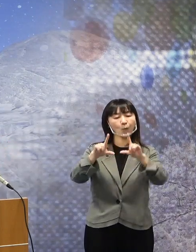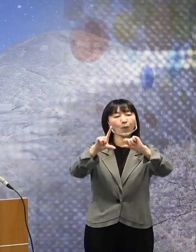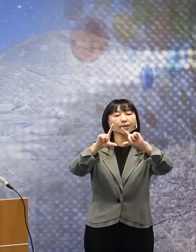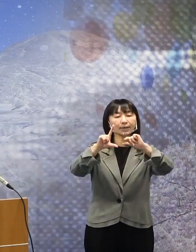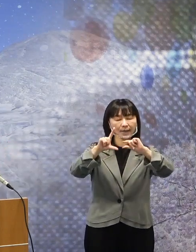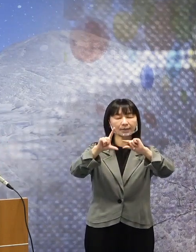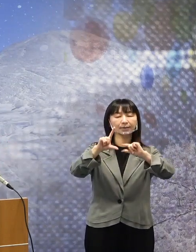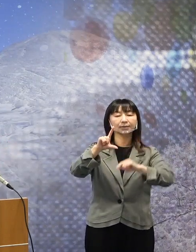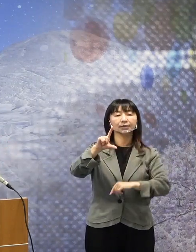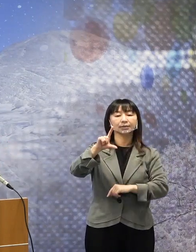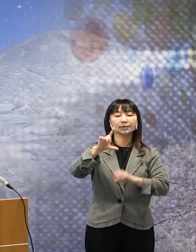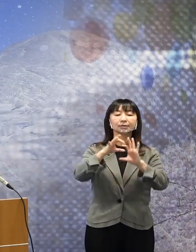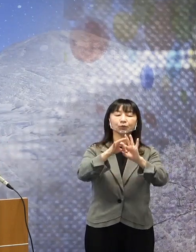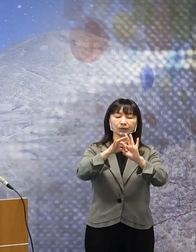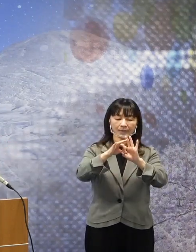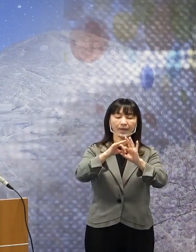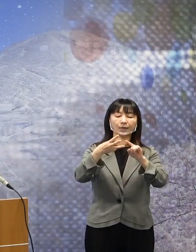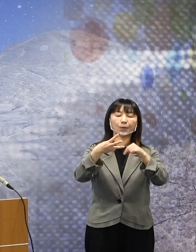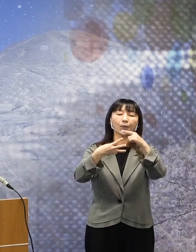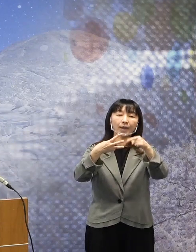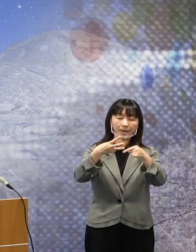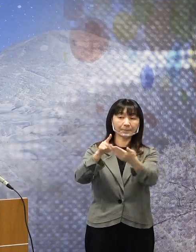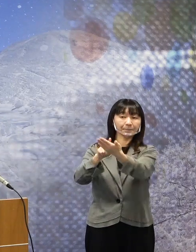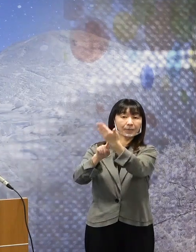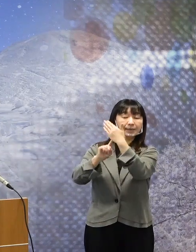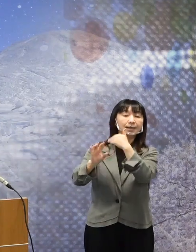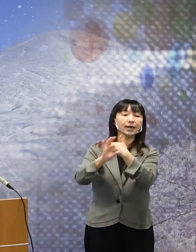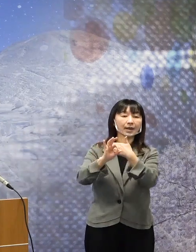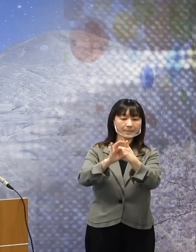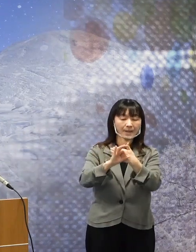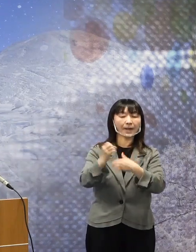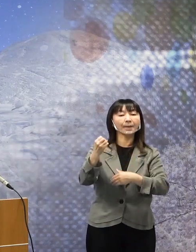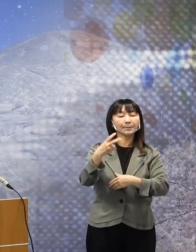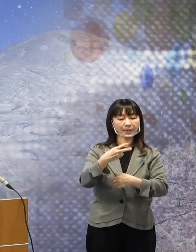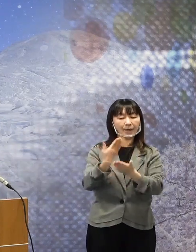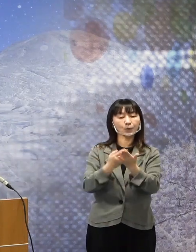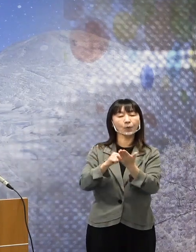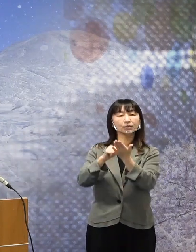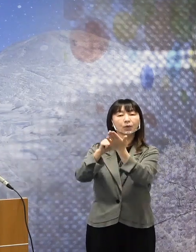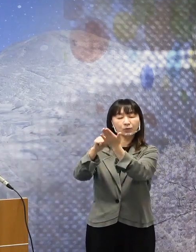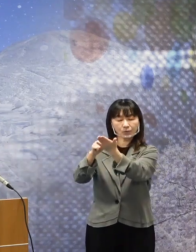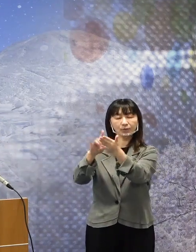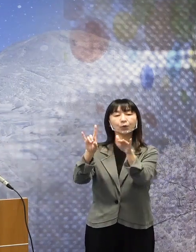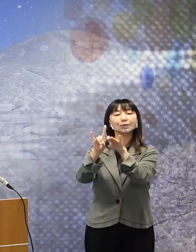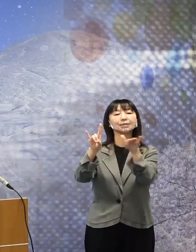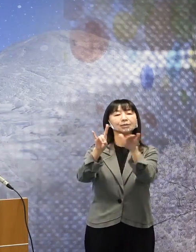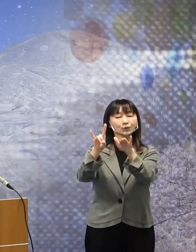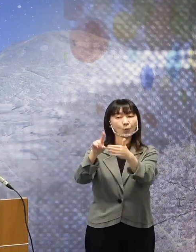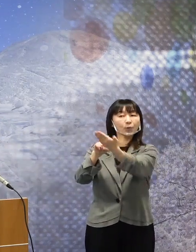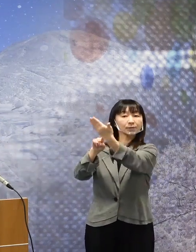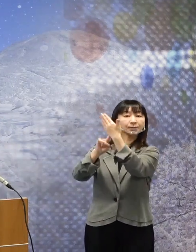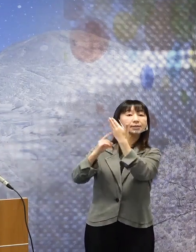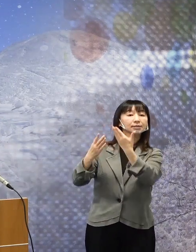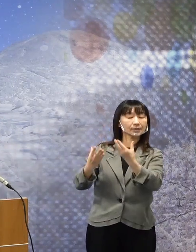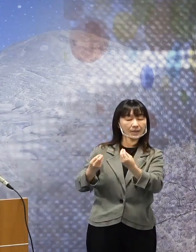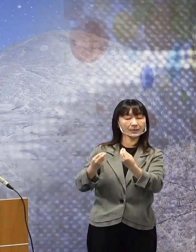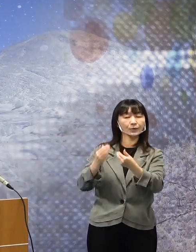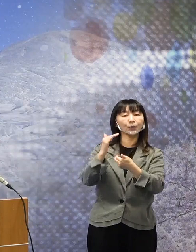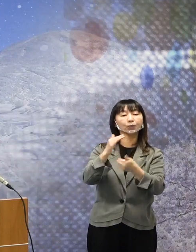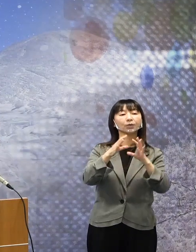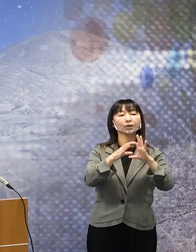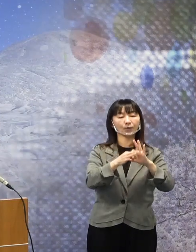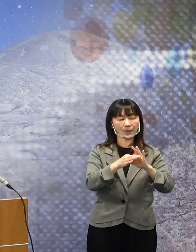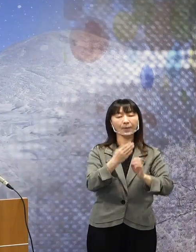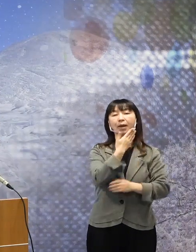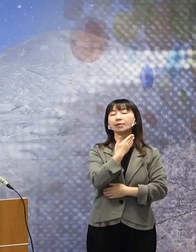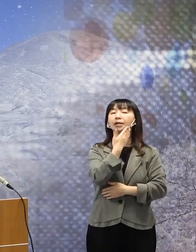内の率みたいなことが出てくれば、また要請を申し上げるというある意味基準がお示しいただいたということですので、そこは